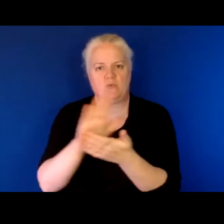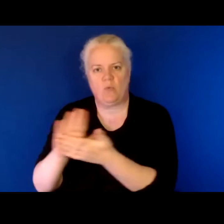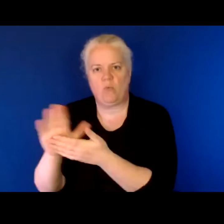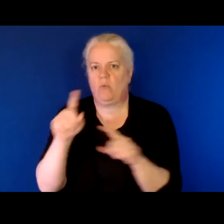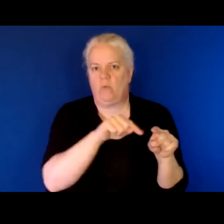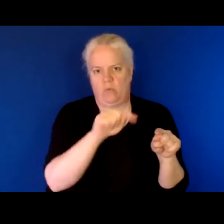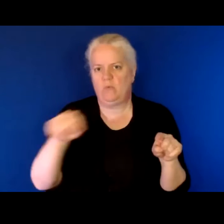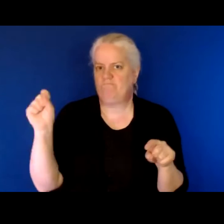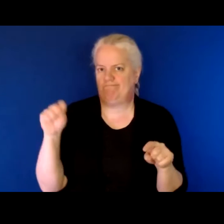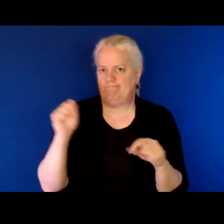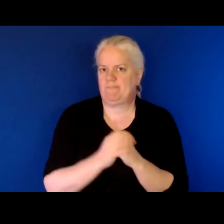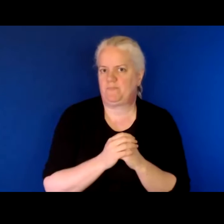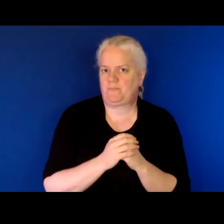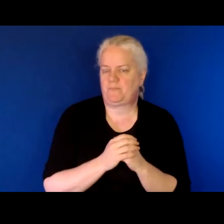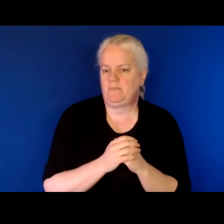教育的环境